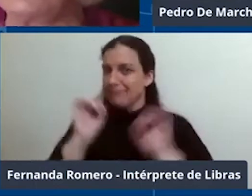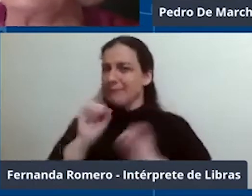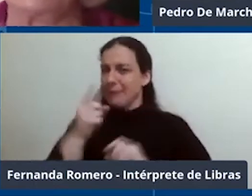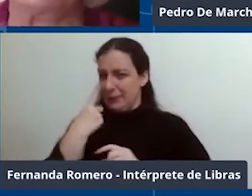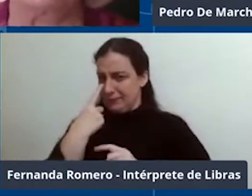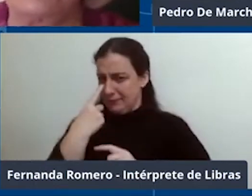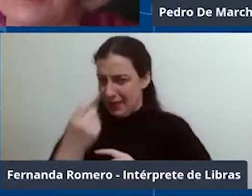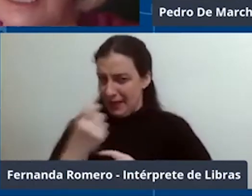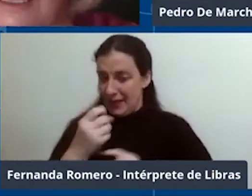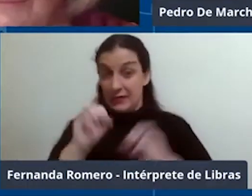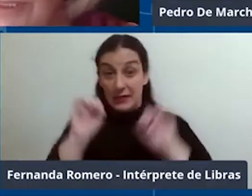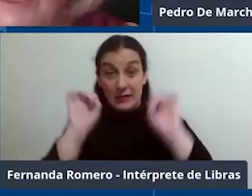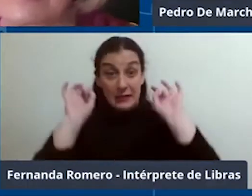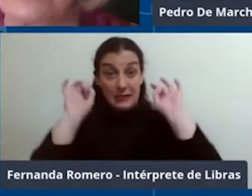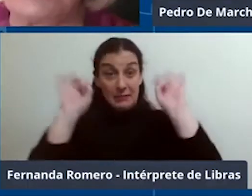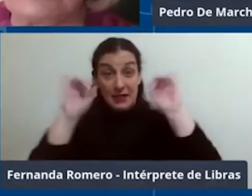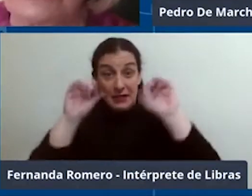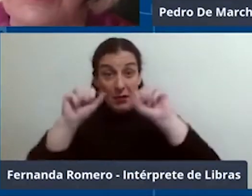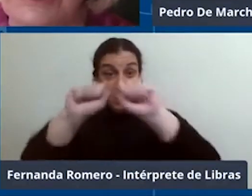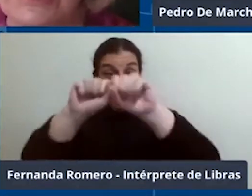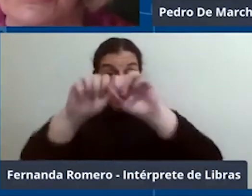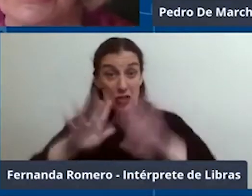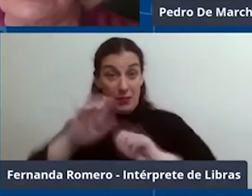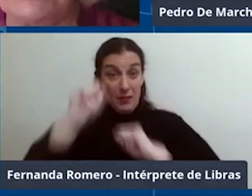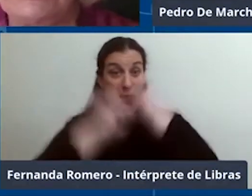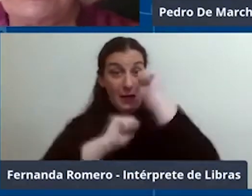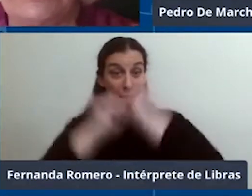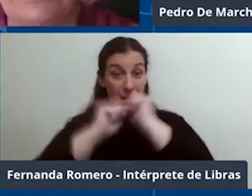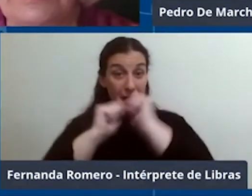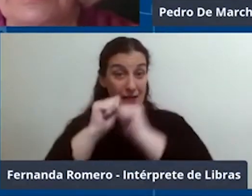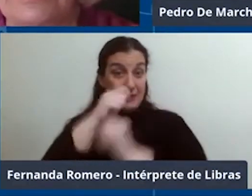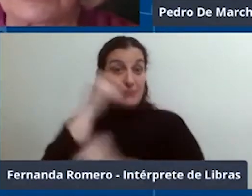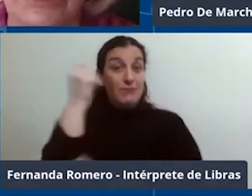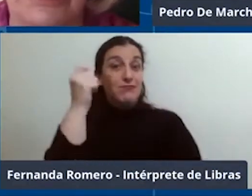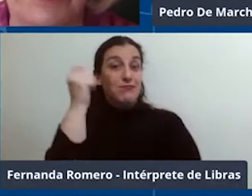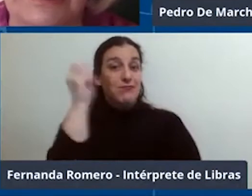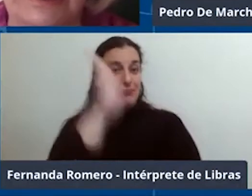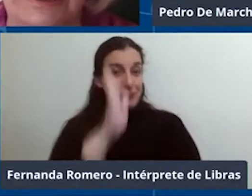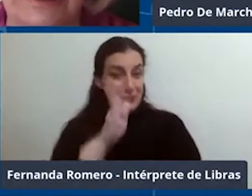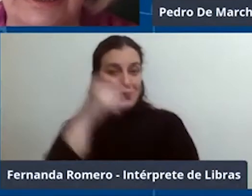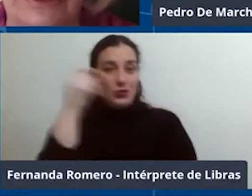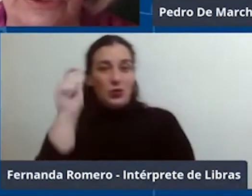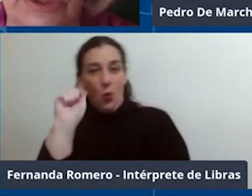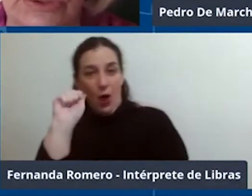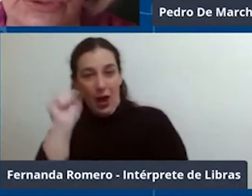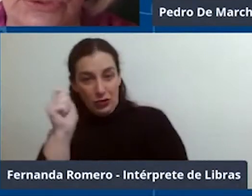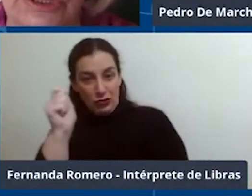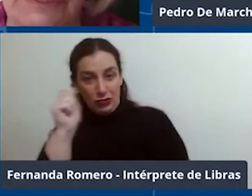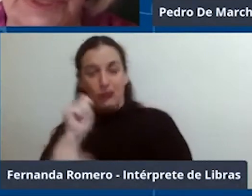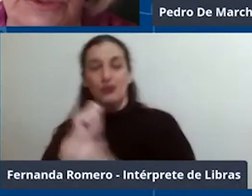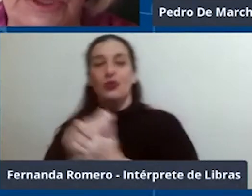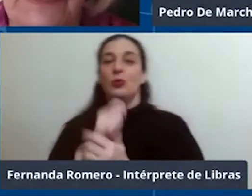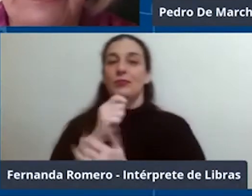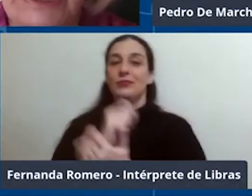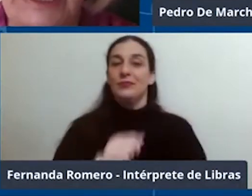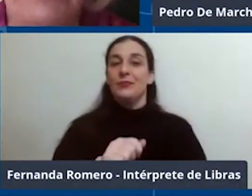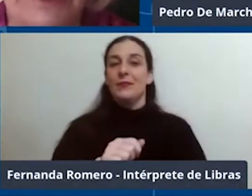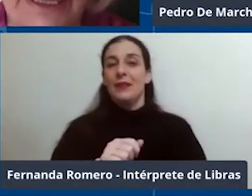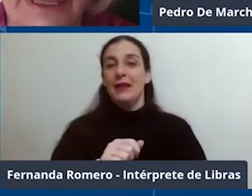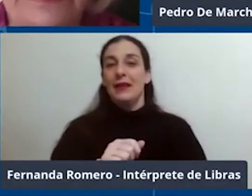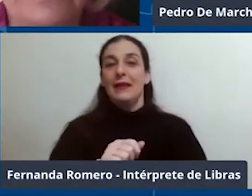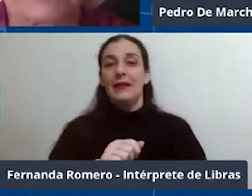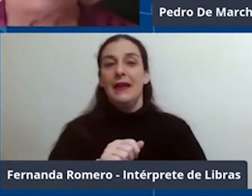de Comércio Brasil, a Câmara Empresarial Brasil-Argentina, Argentina Brasileira, do Rio Grande do Sul, Pedro,